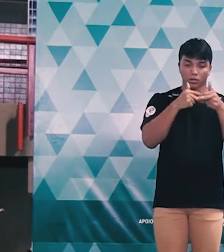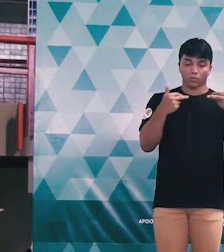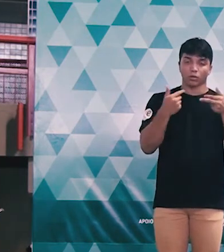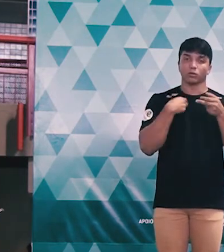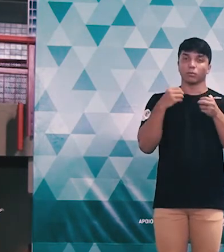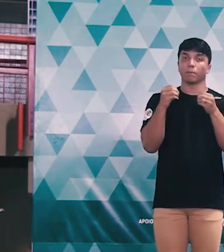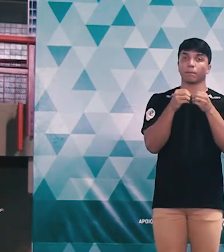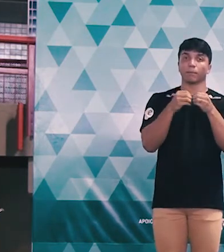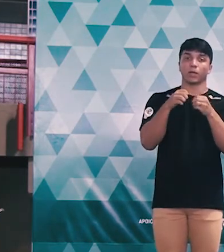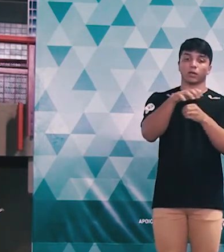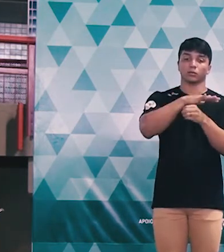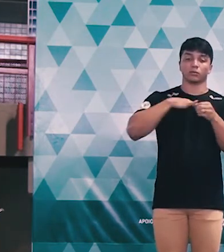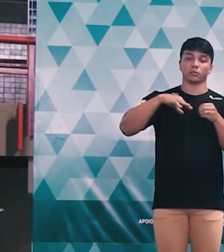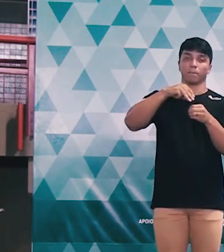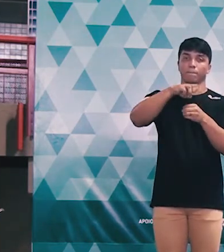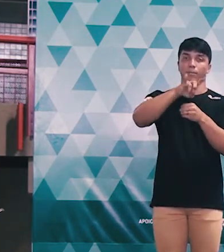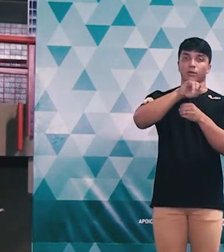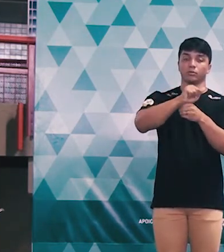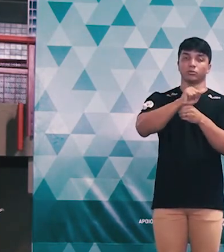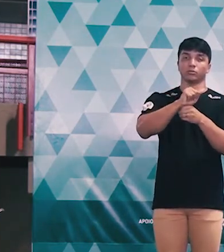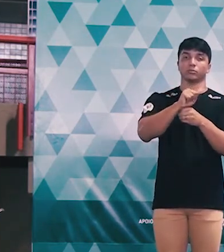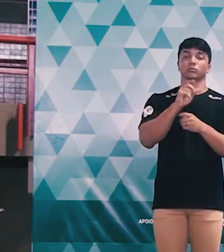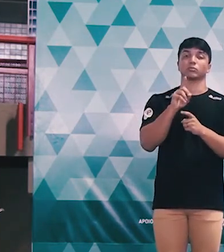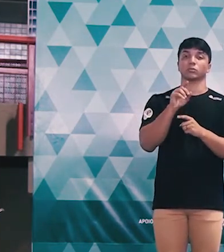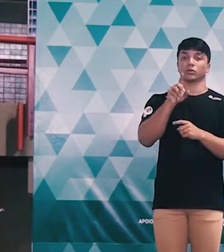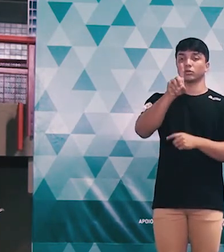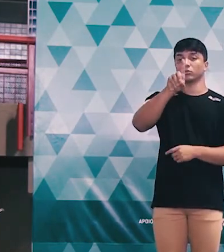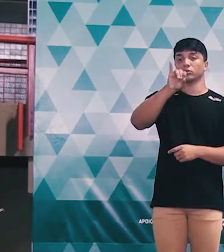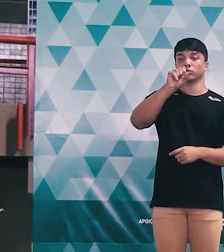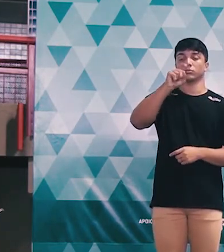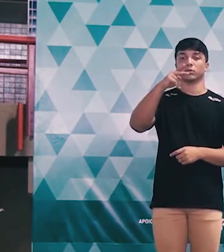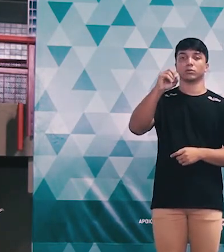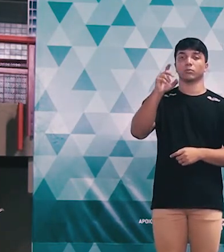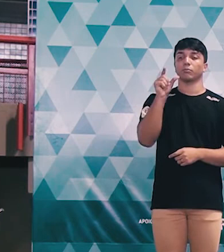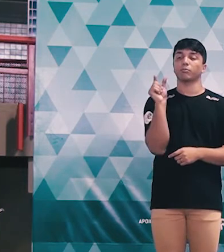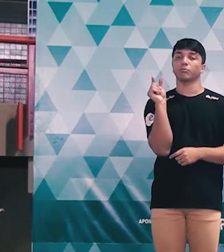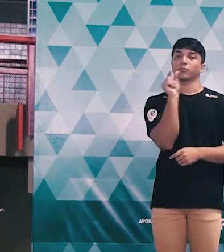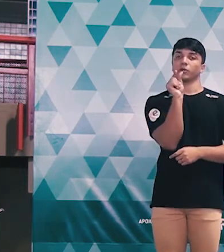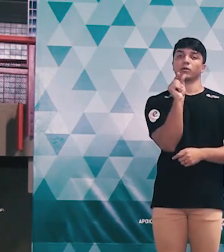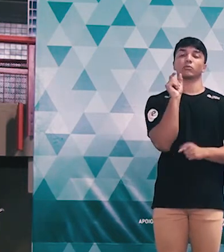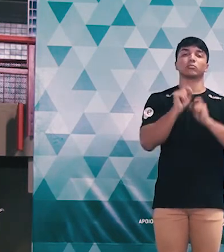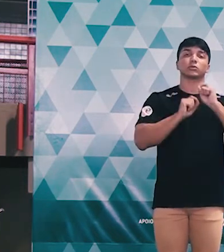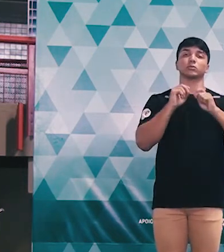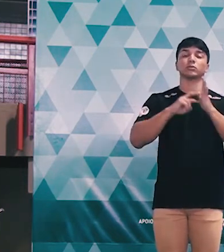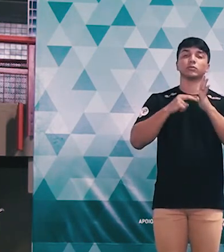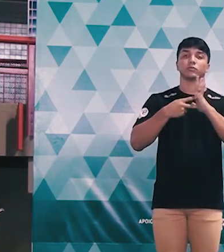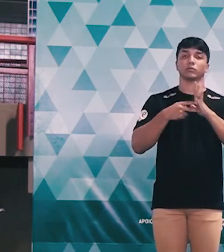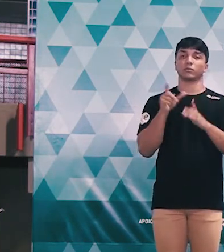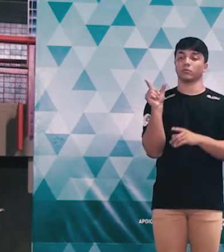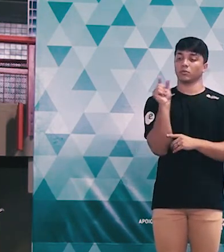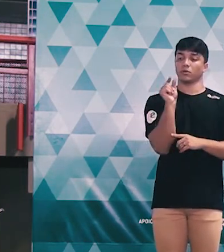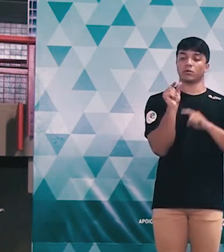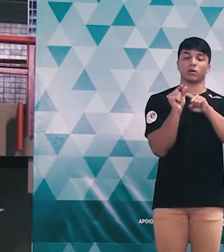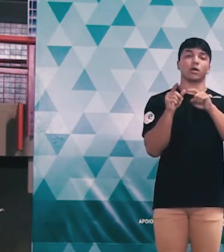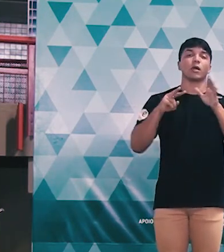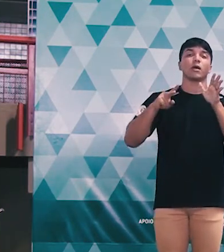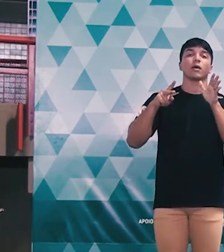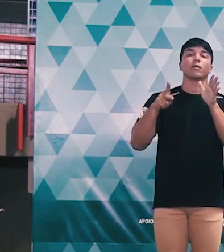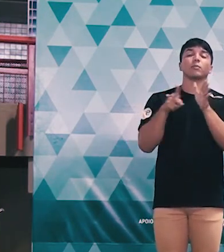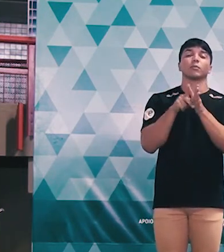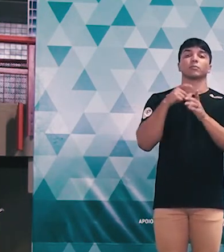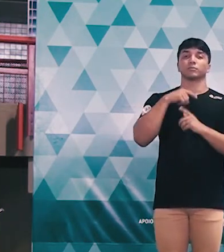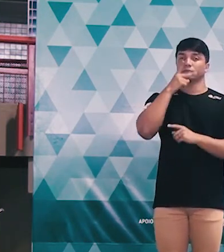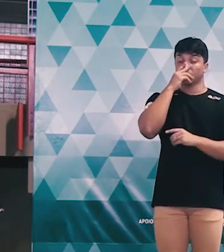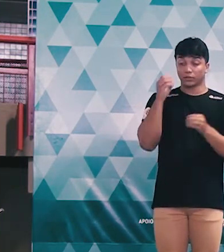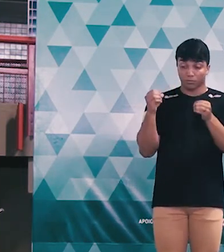se comportam em torno da média. O que é uma dispersão pequena? Dispersão pequena é quando você tem os